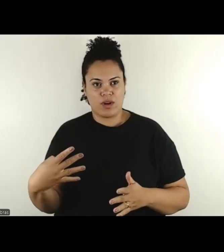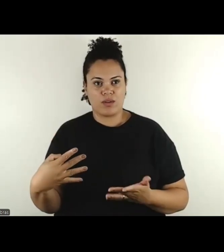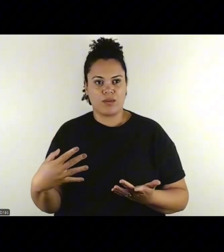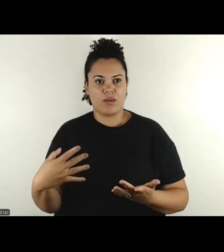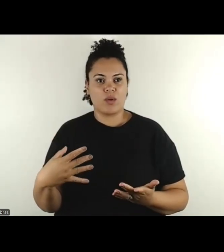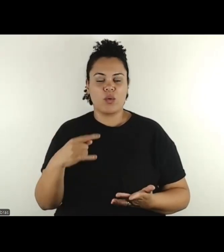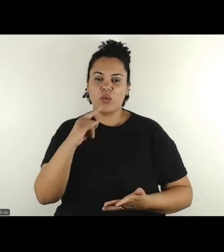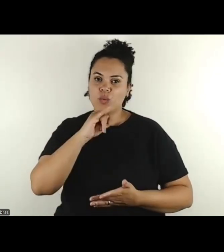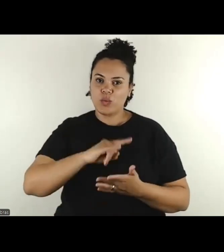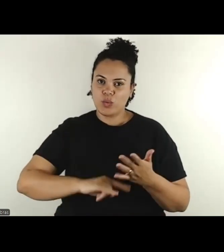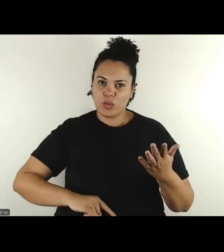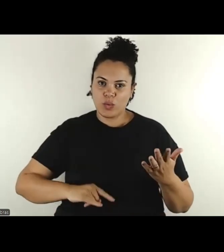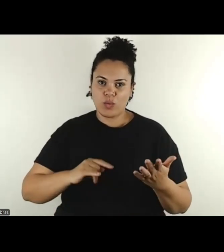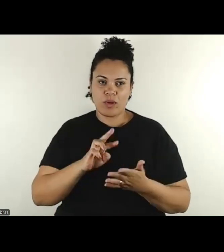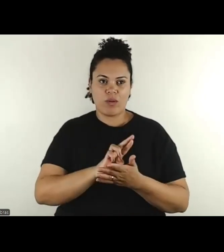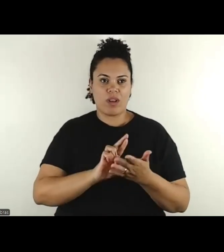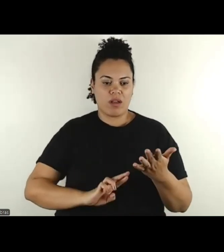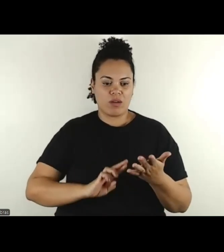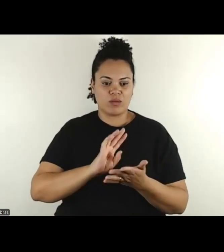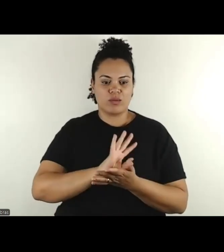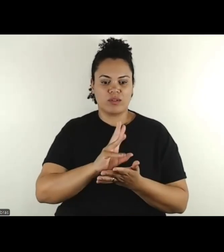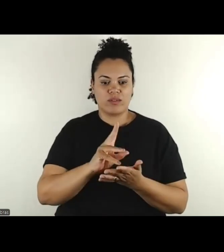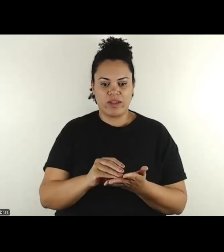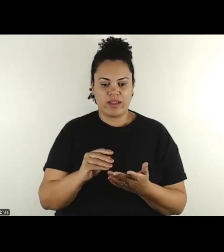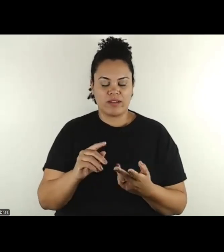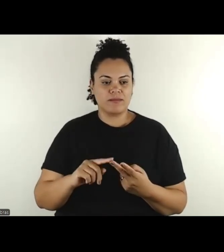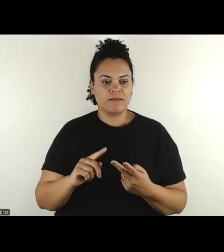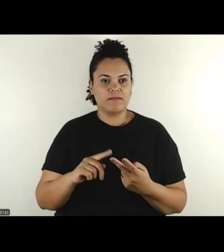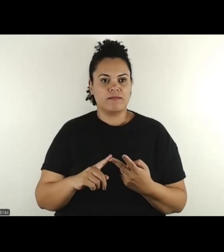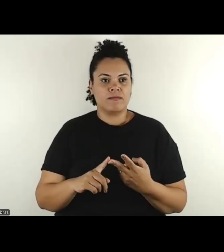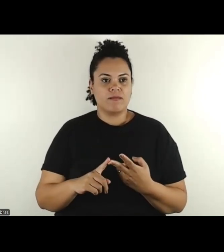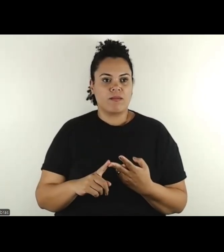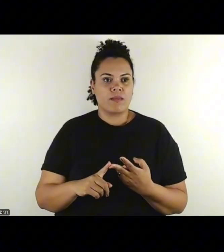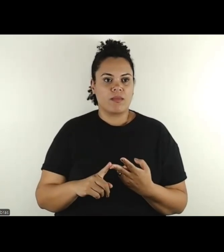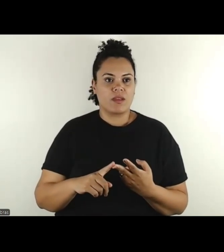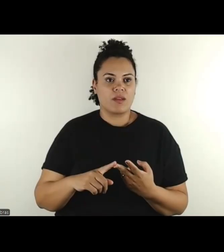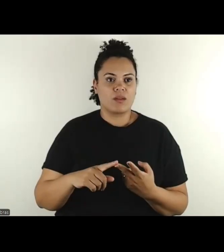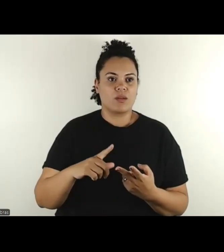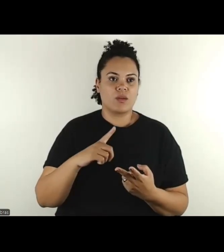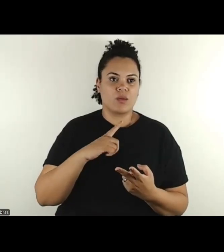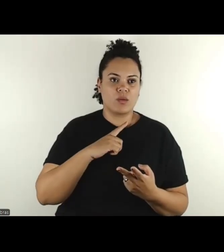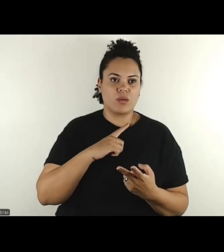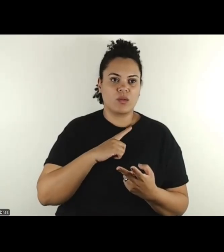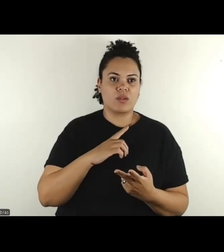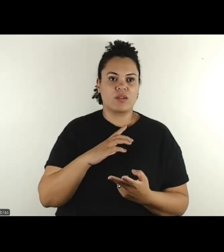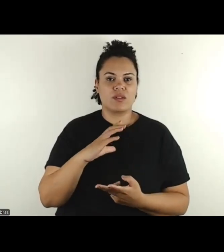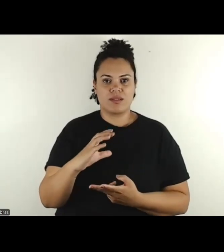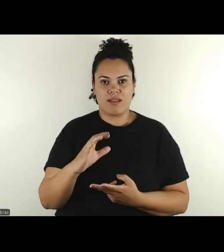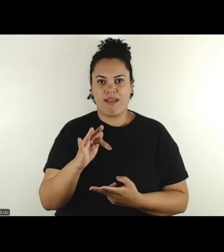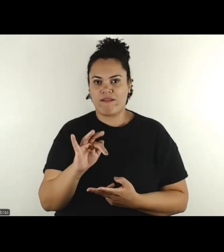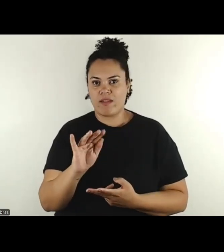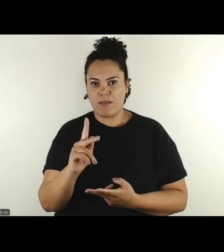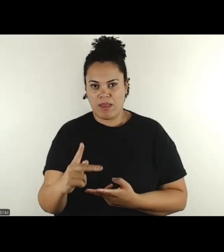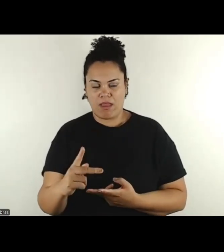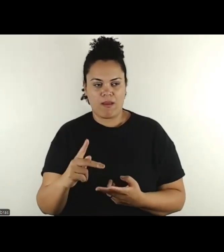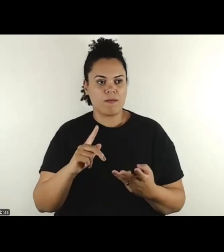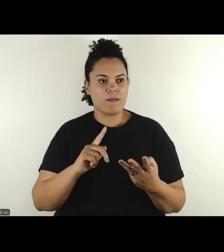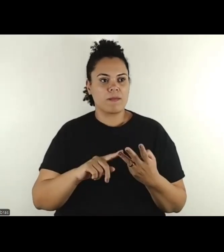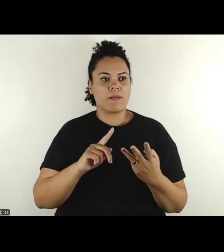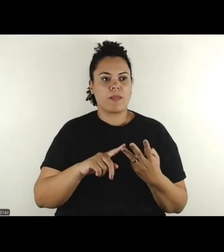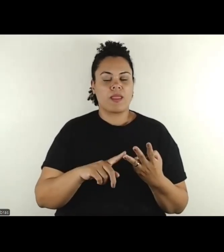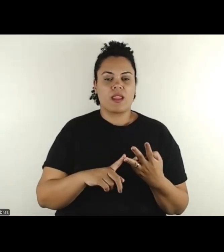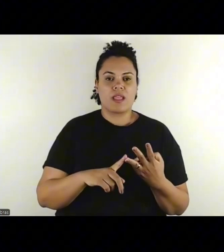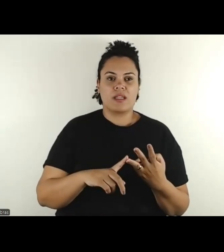o relatório do Cefes, tem também o relatório do CFP, do Conselho Federal de Psicologia,